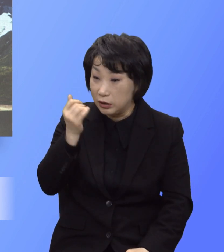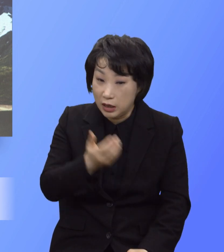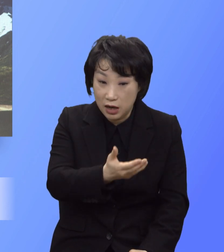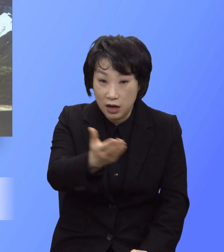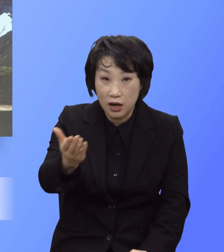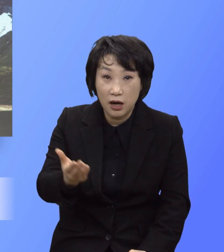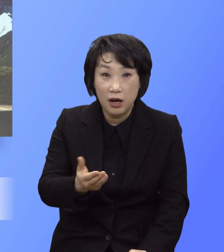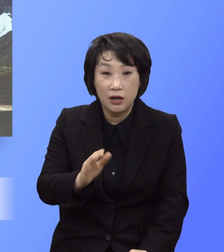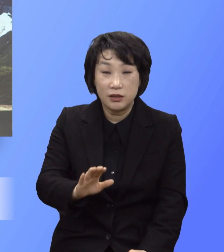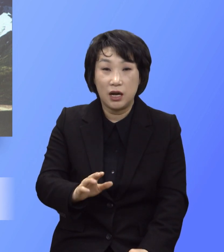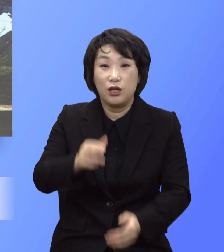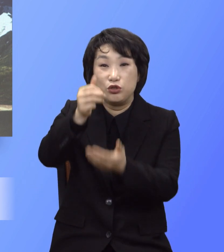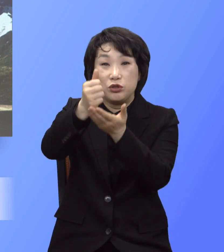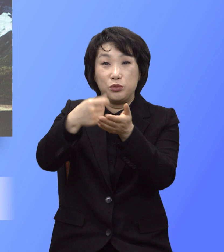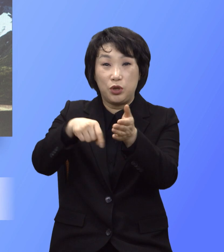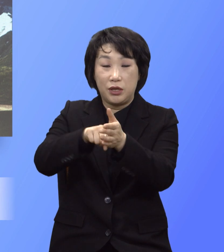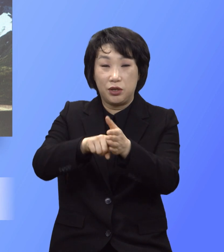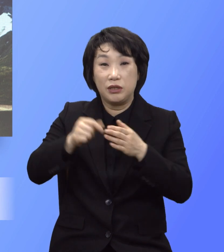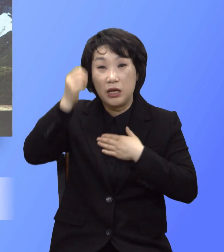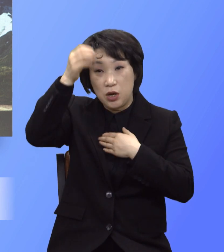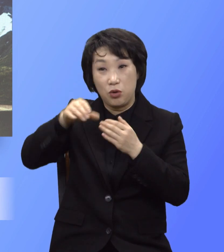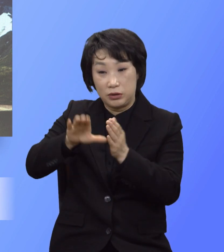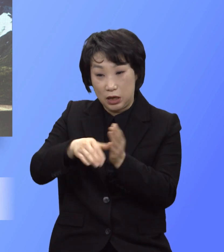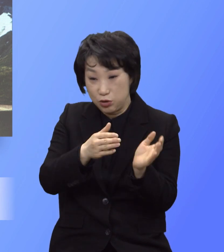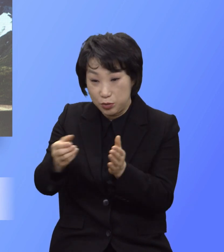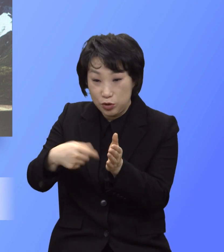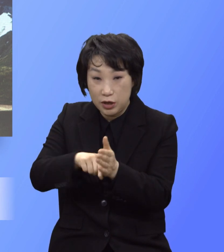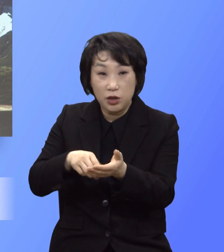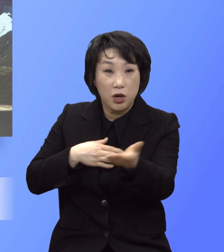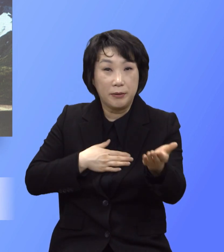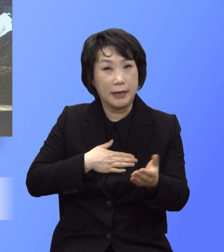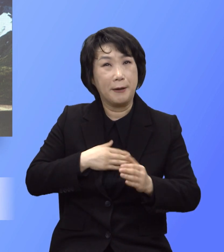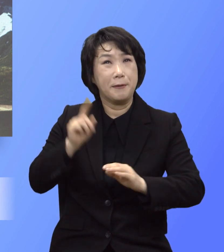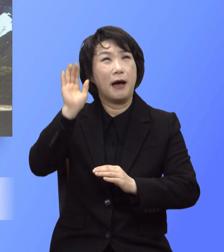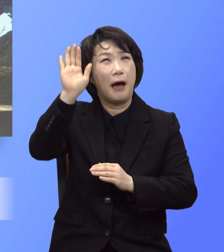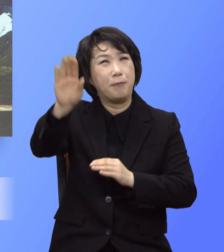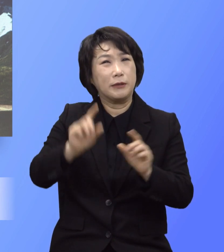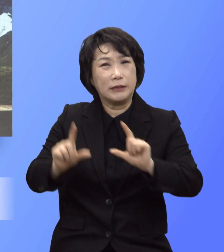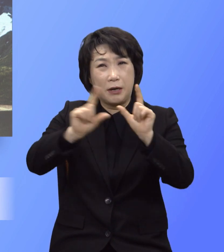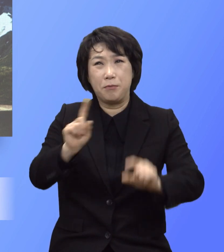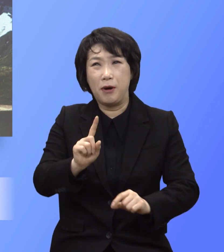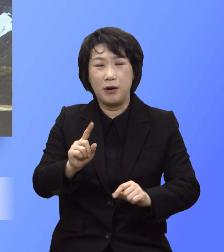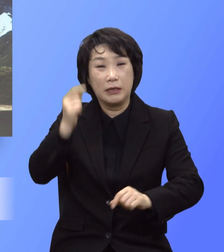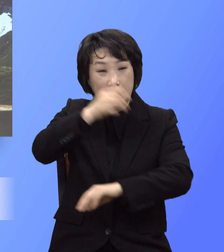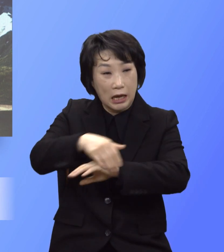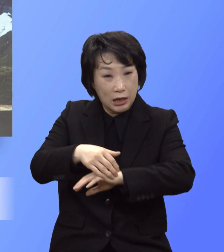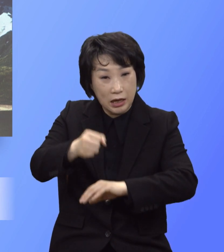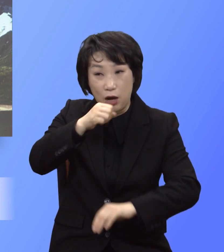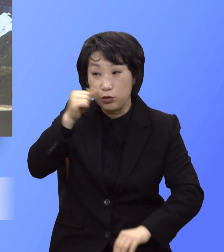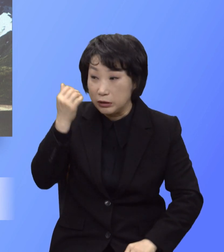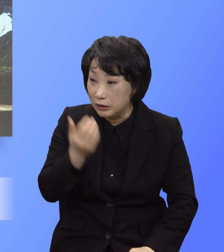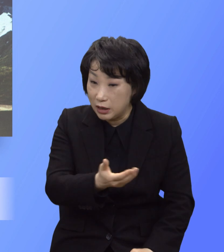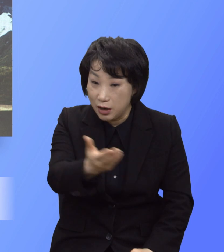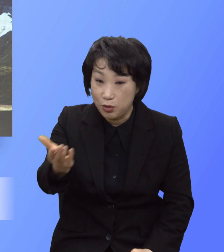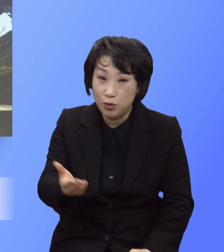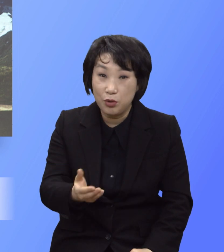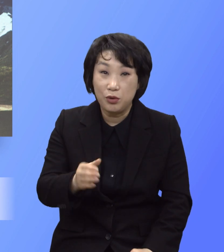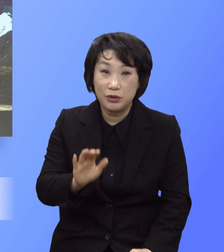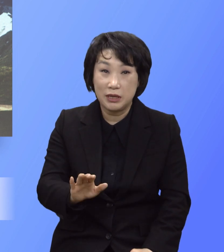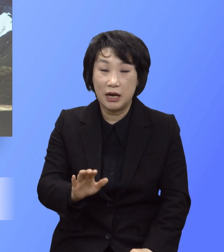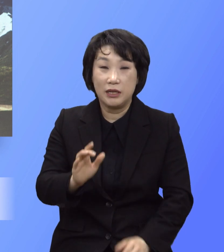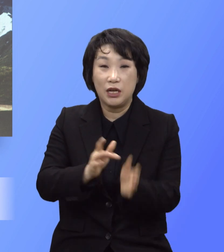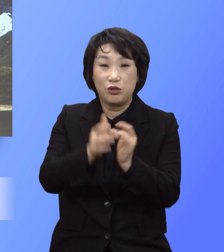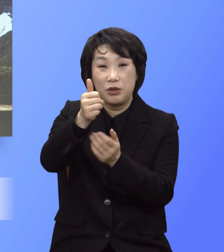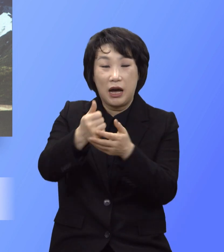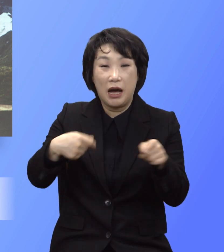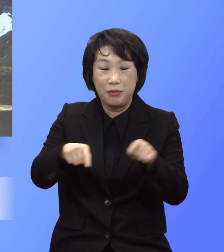말입니다. 주를 위해 내 영혼의 때를 위해서 어떻게 살겠다는 계획이 있느냐 그 말입니다. 여러분, 예수와